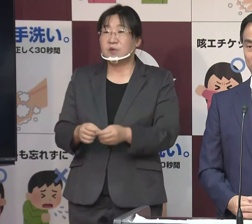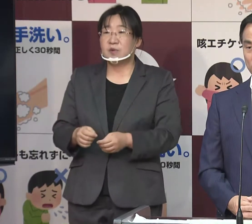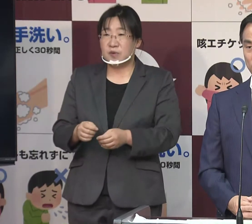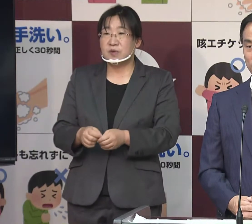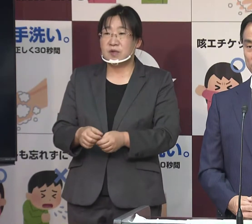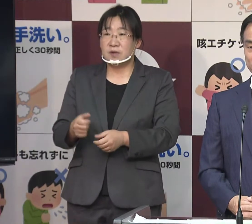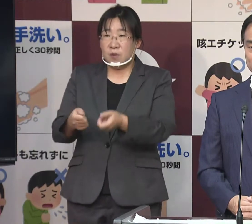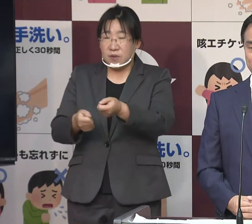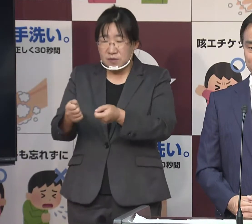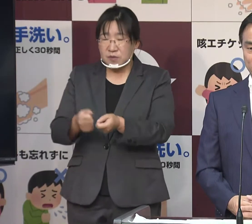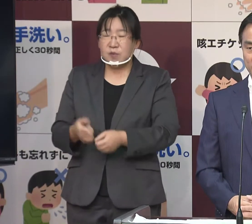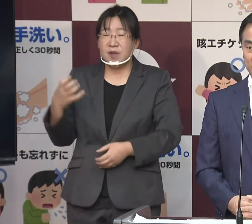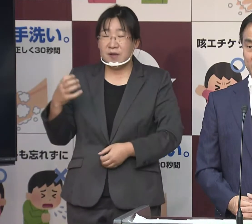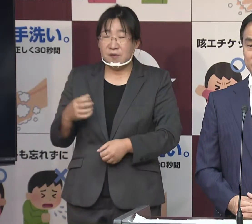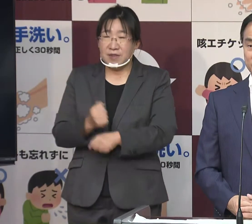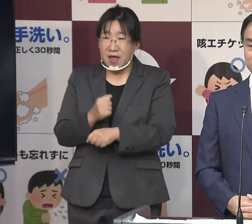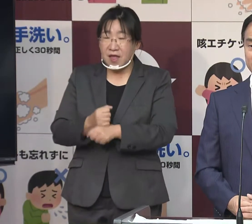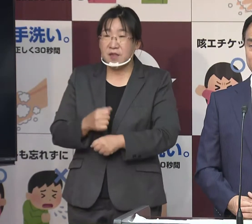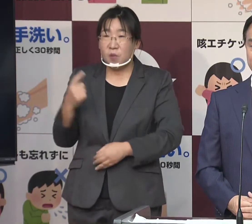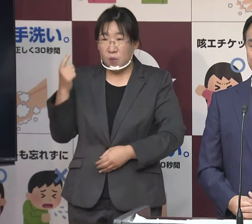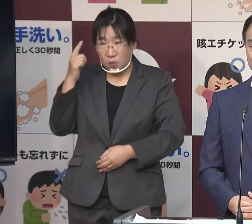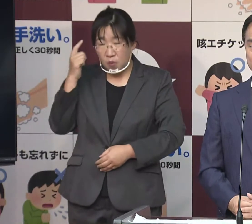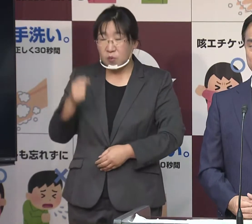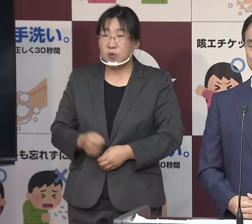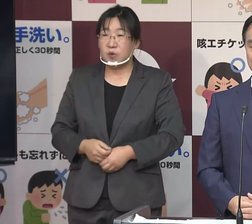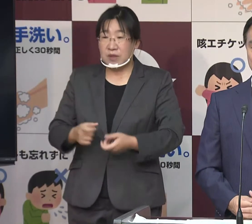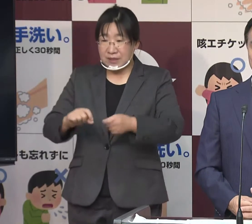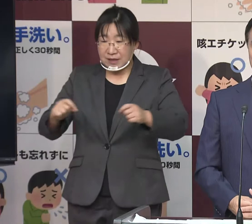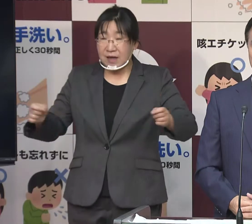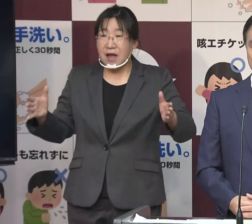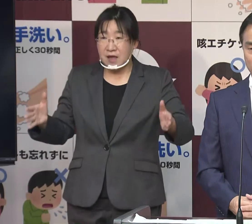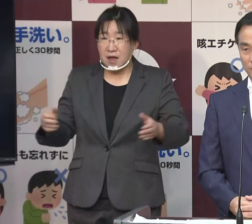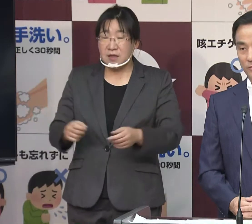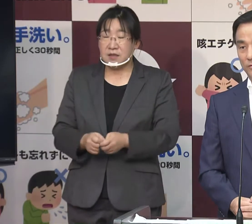変なことだろうと思います。まあ、これだけ長くですね、この国を